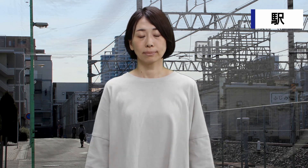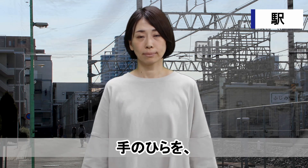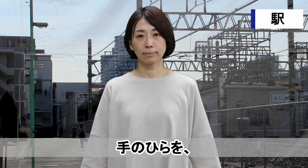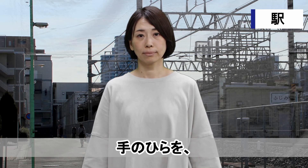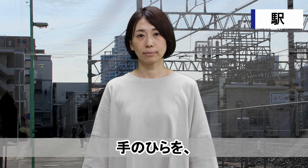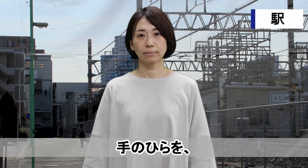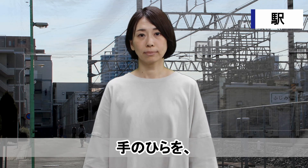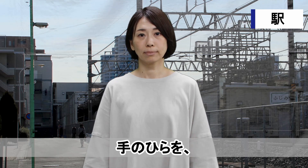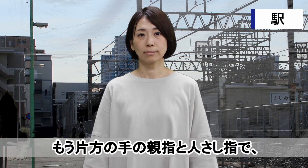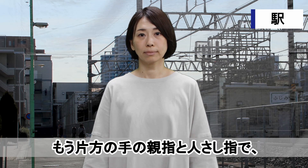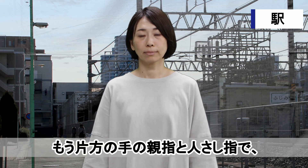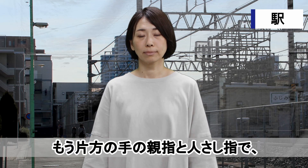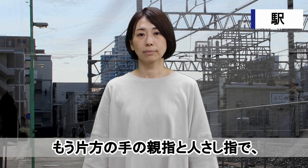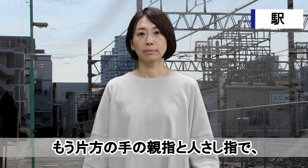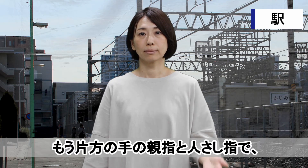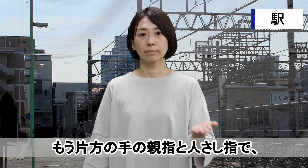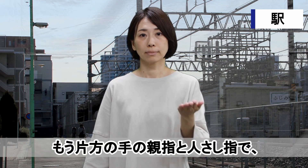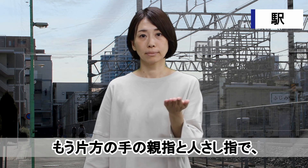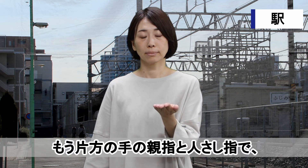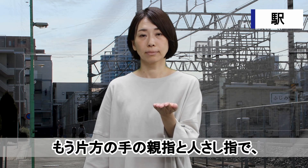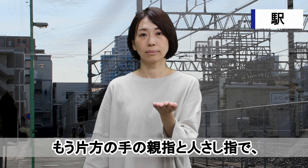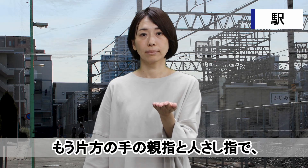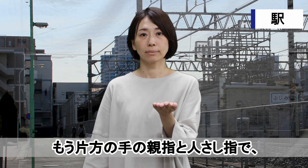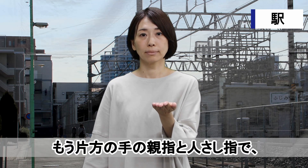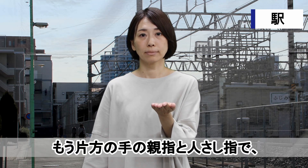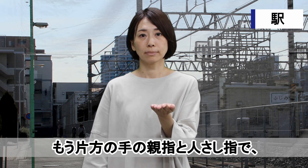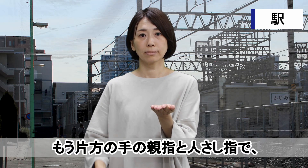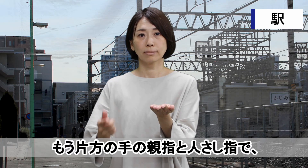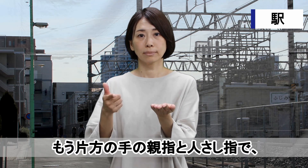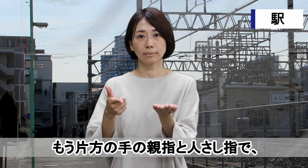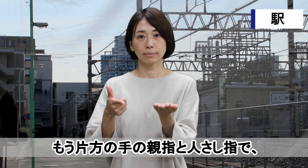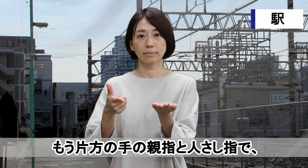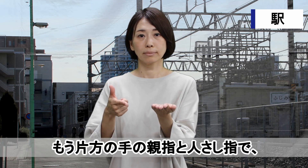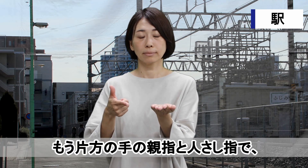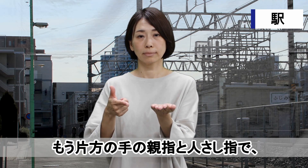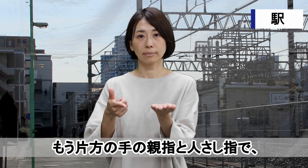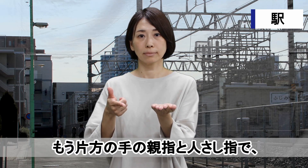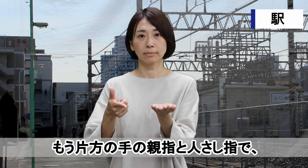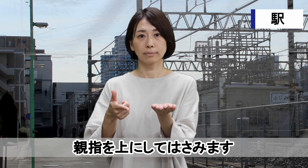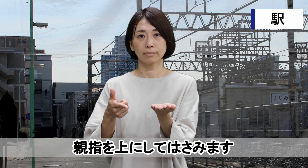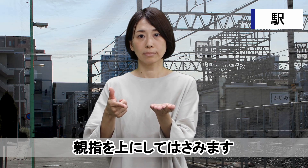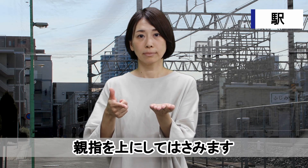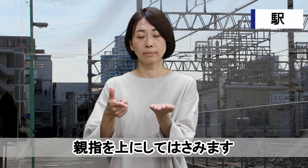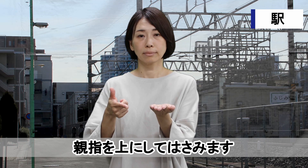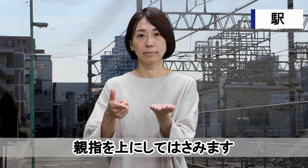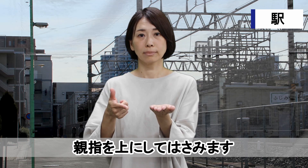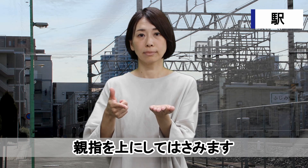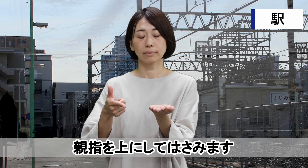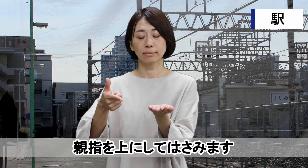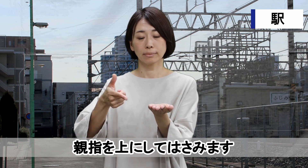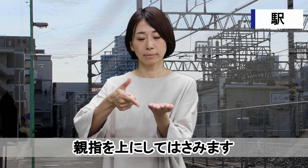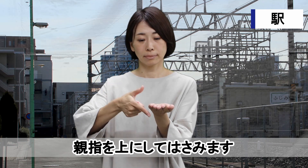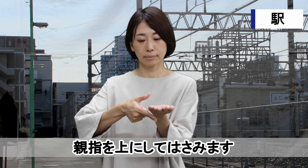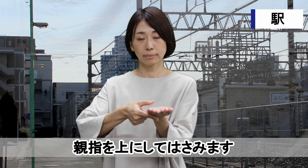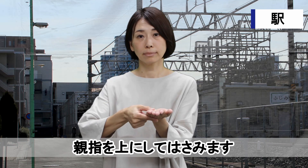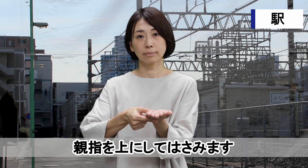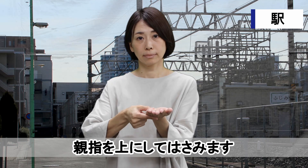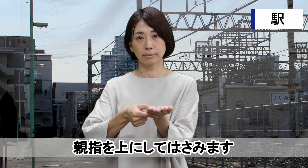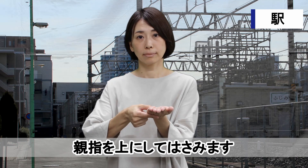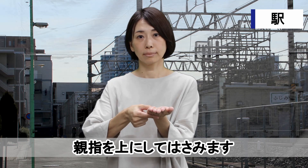手のひらをもう片方の手の親指と人差し指で親指を上にして挟みます。